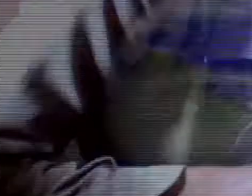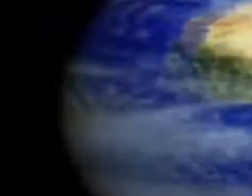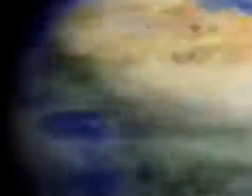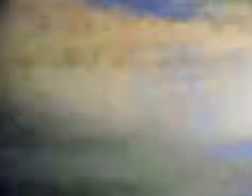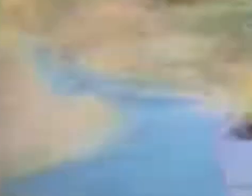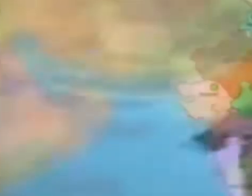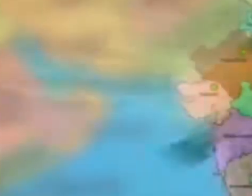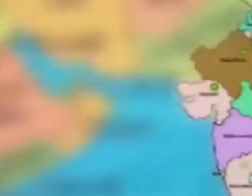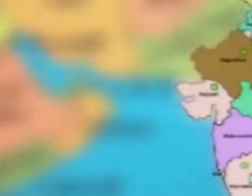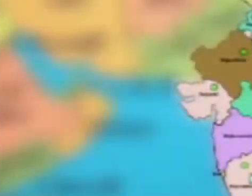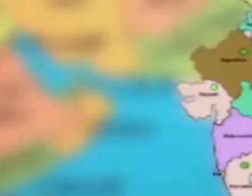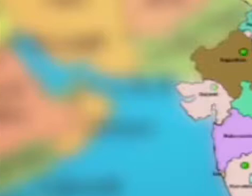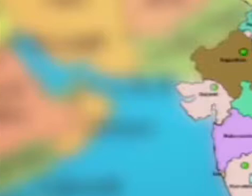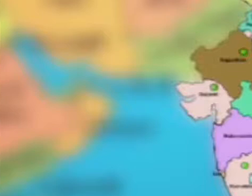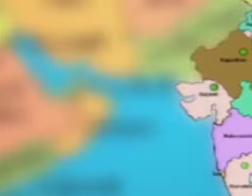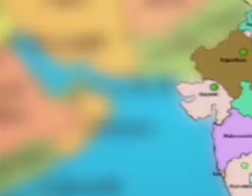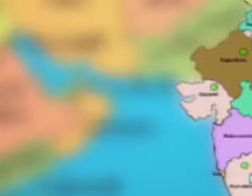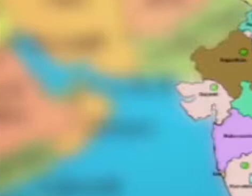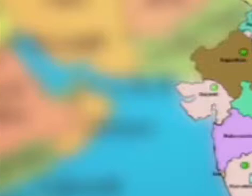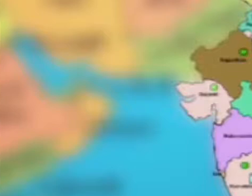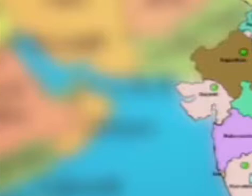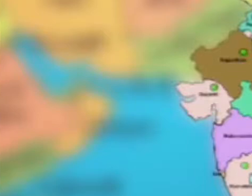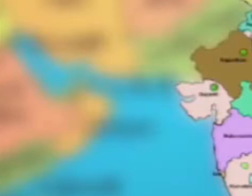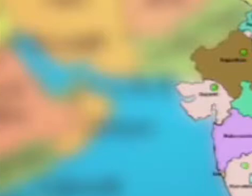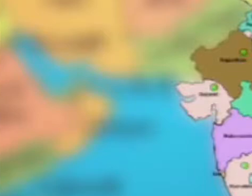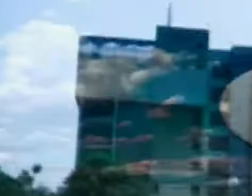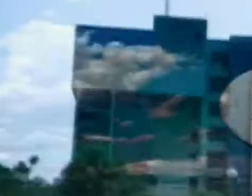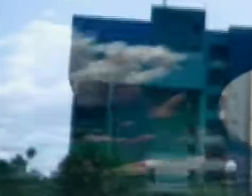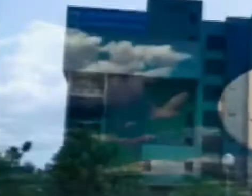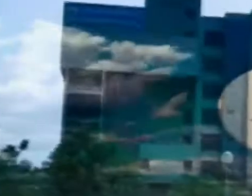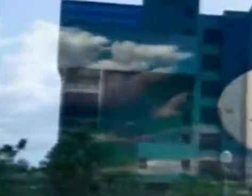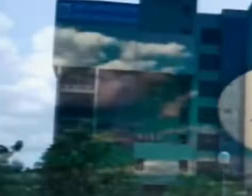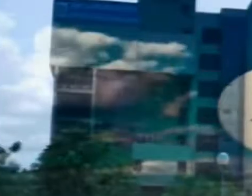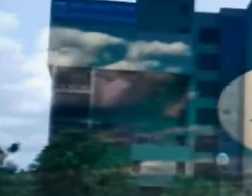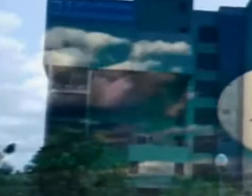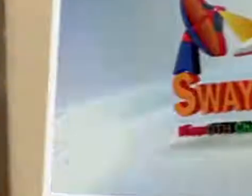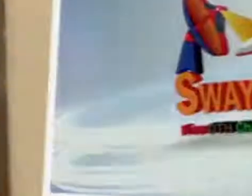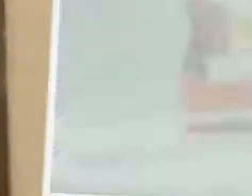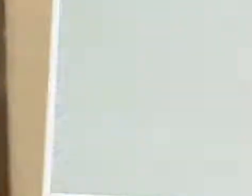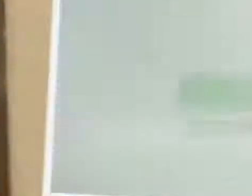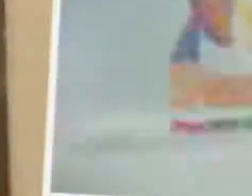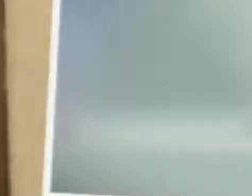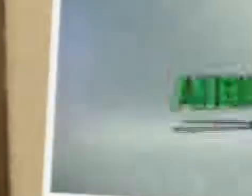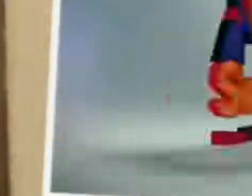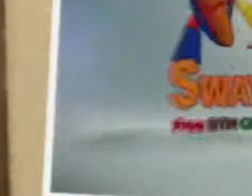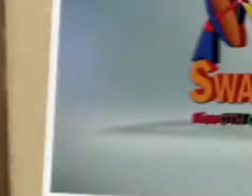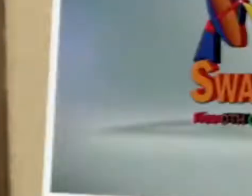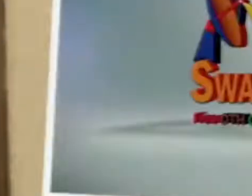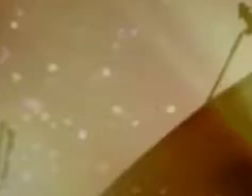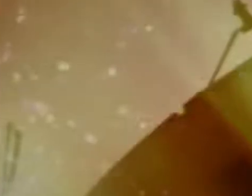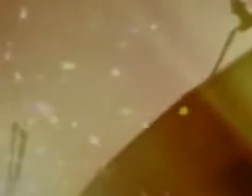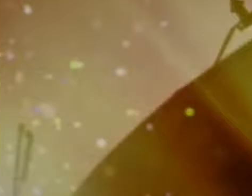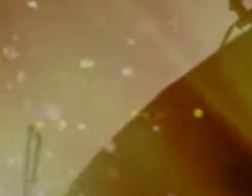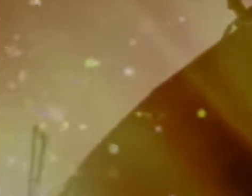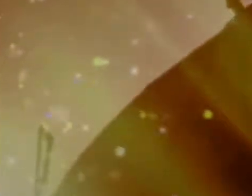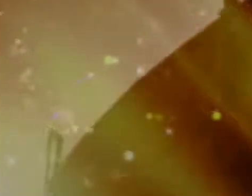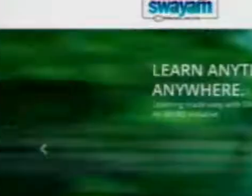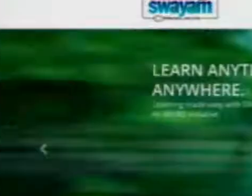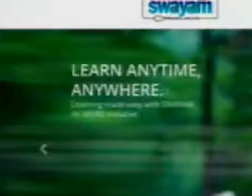दुनिया में इसके केंद्र बहुत। कोई मन चाहा केंद्र